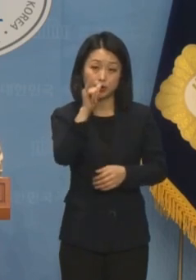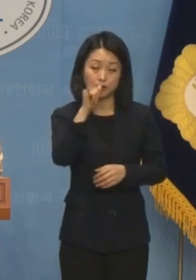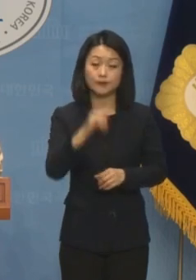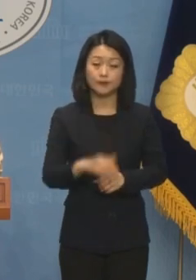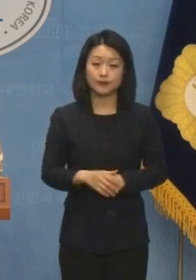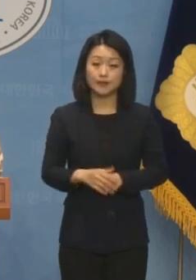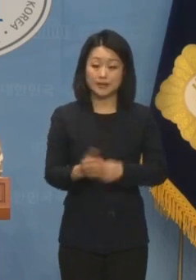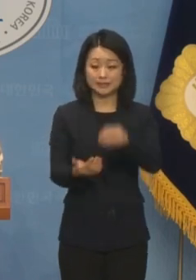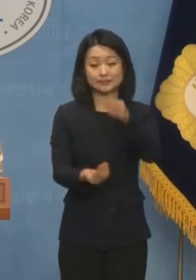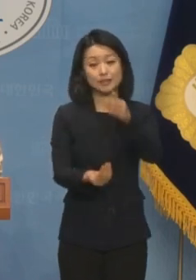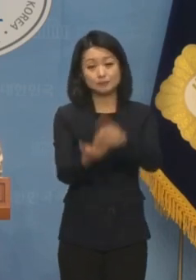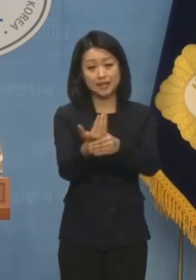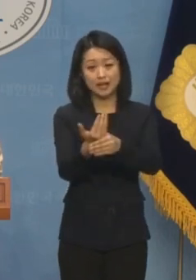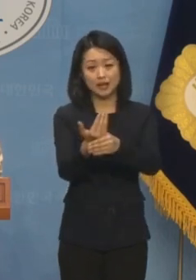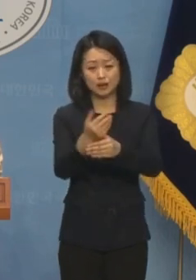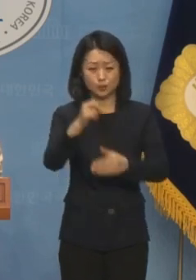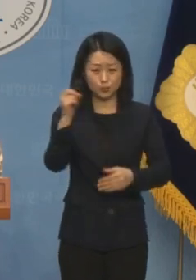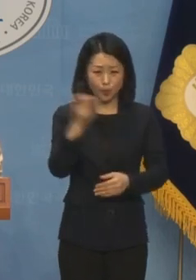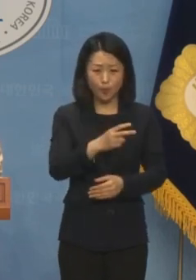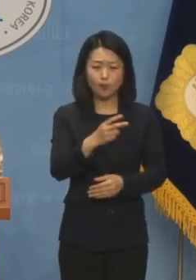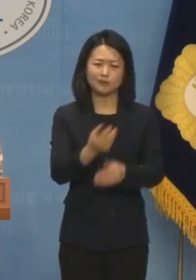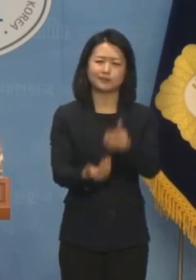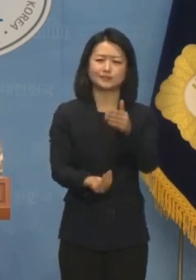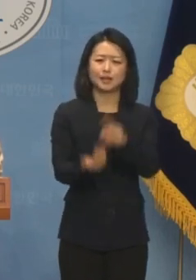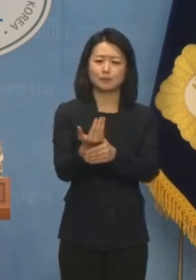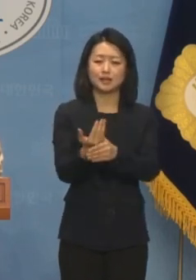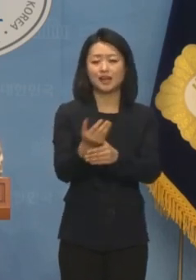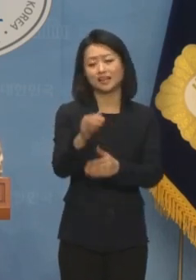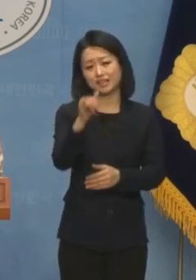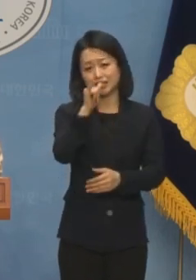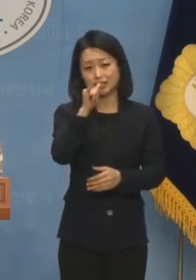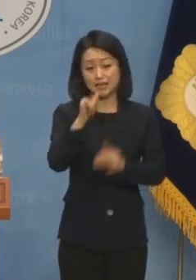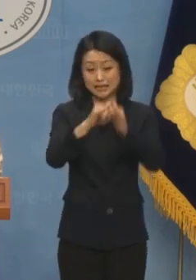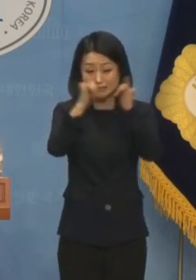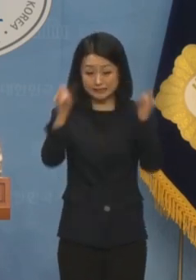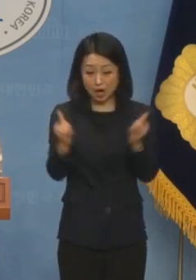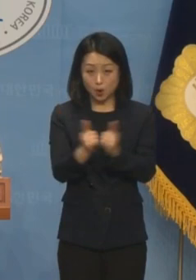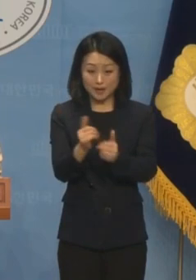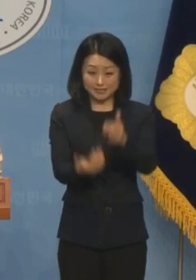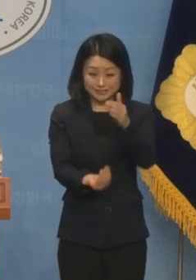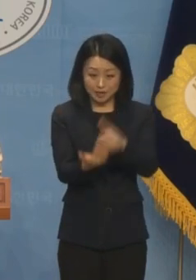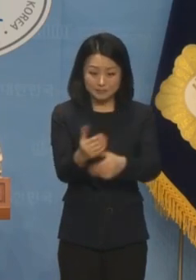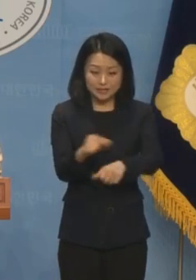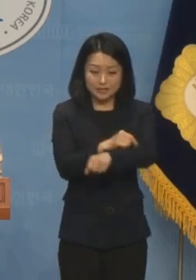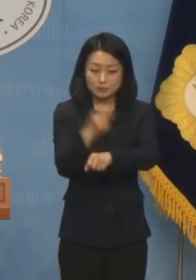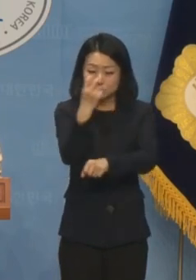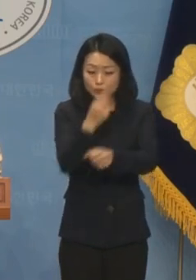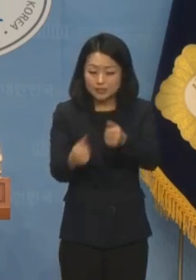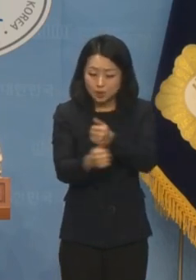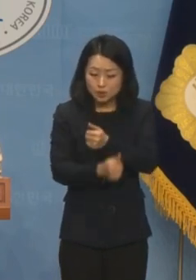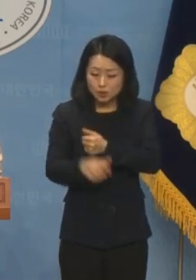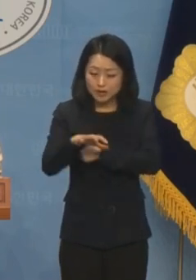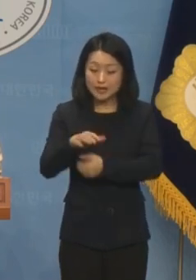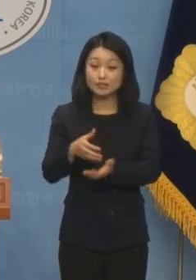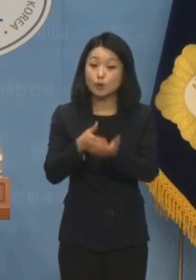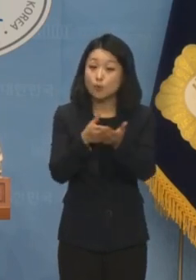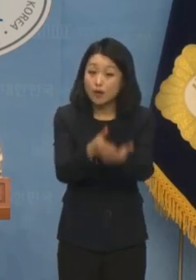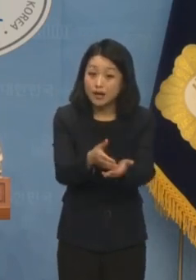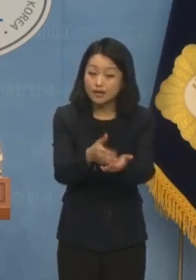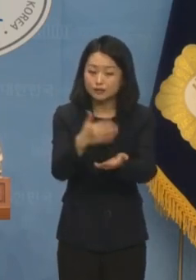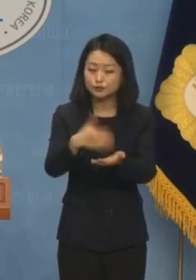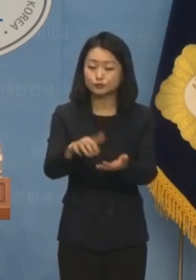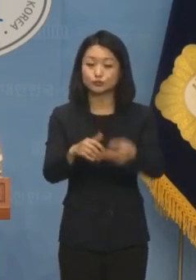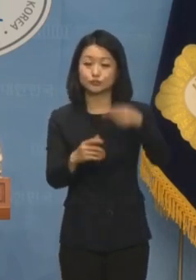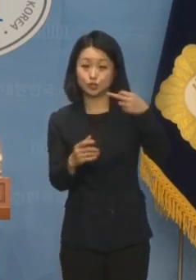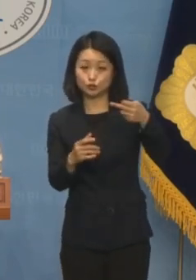여전히 참사는 진행 중입니다. 사회적 참사 특별조사위원회가 권고한